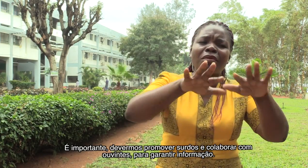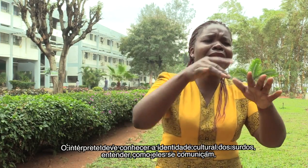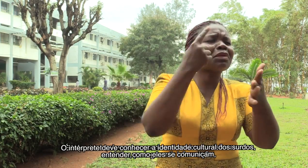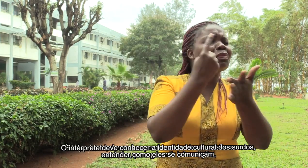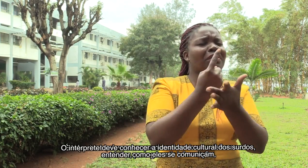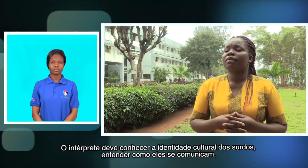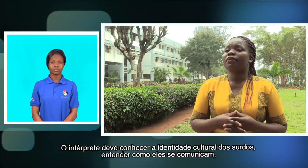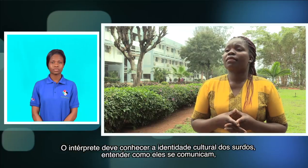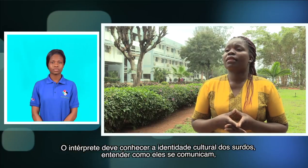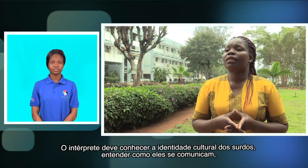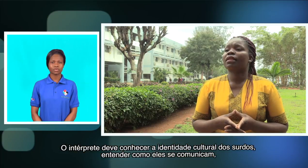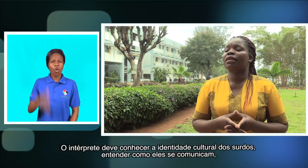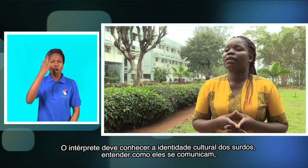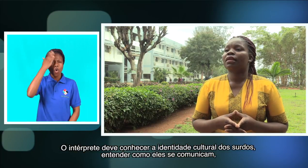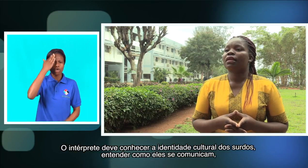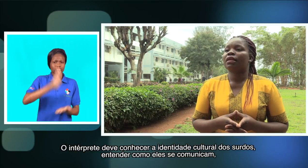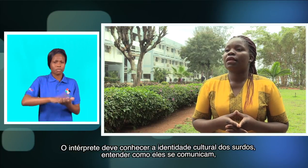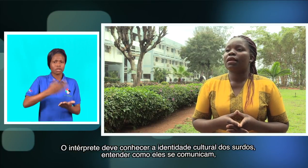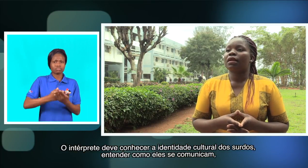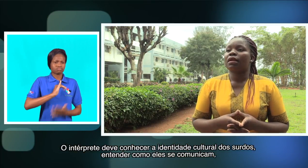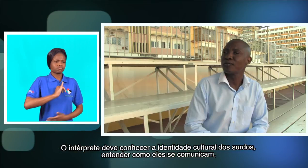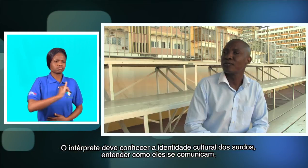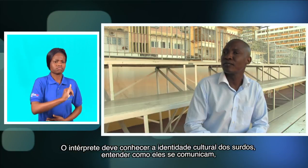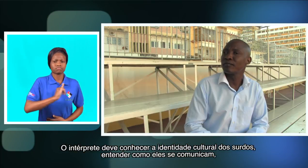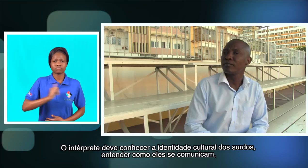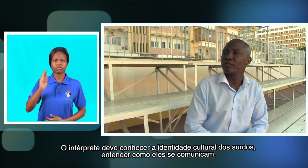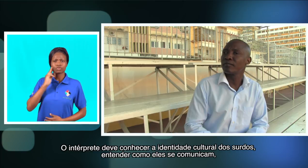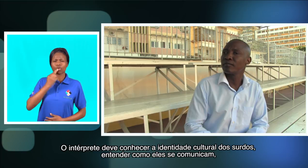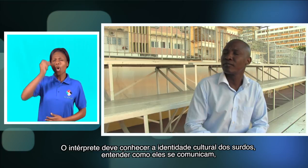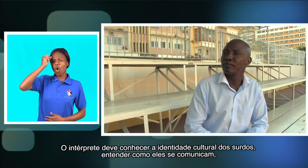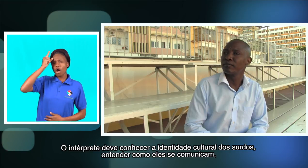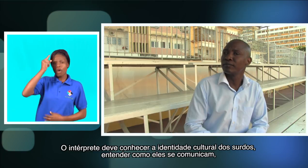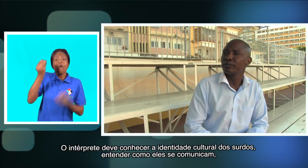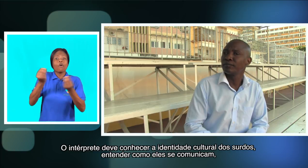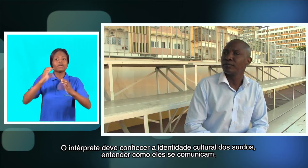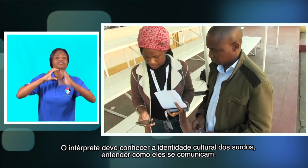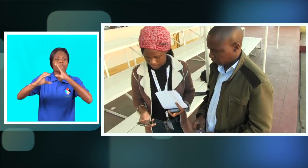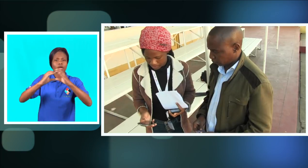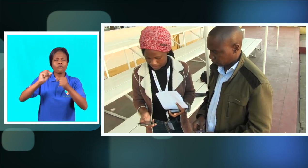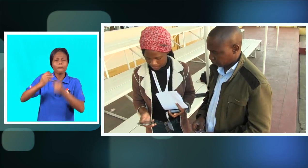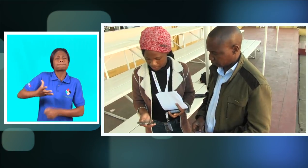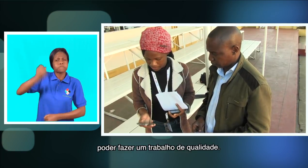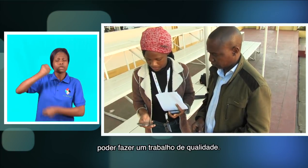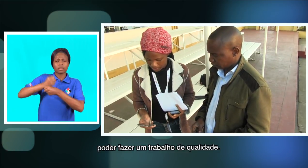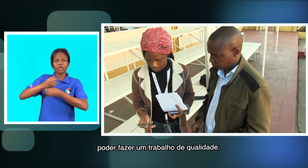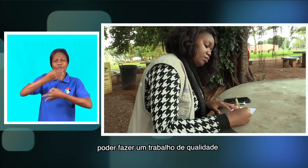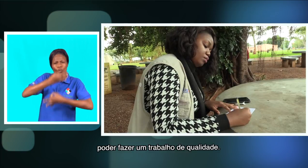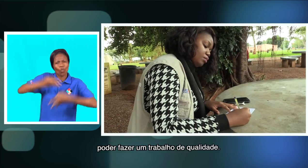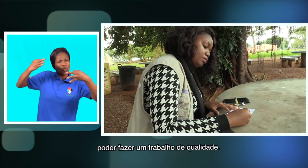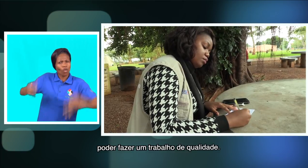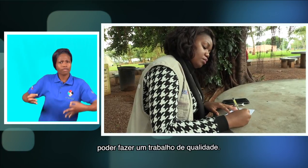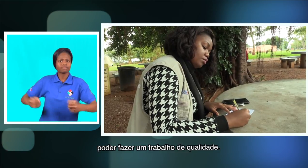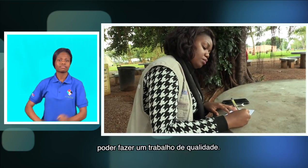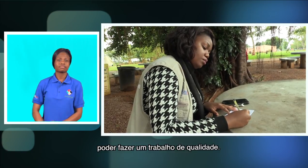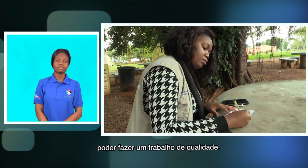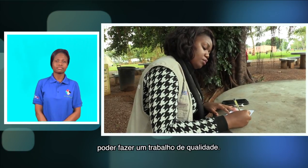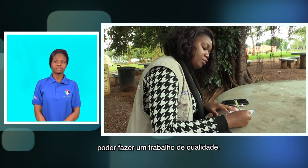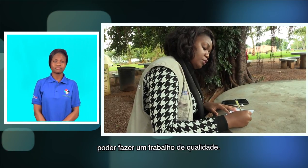O intérprete deve conhecer a identidade cultural dos surdos, entender como eles se comunicam, para poder fazer um trabalho de